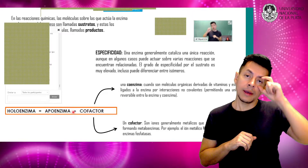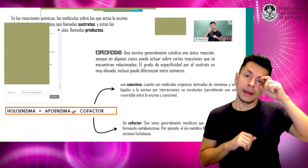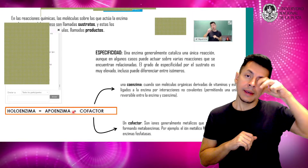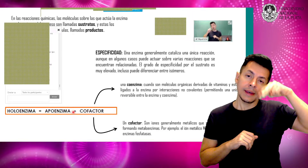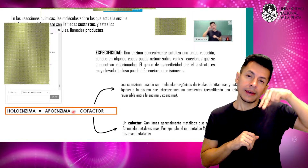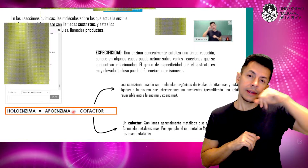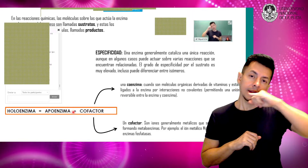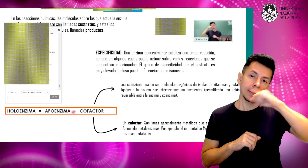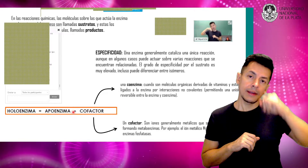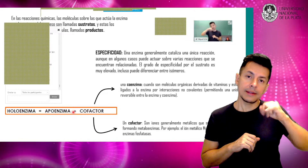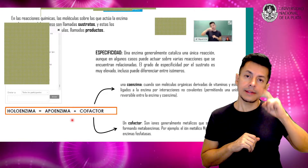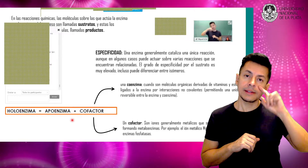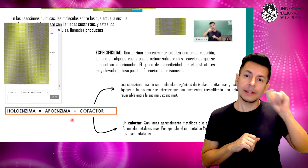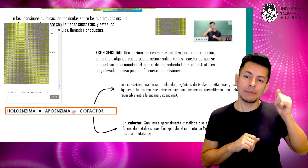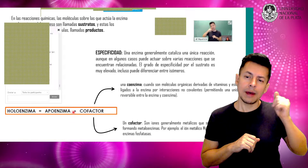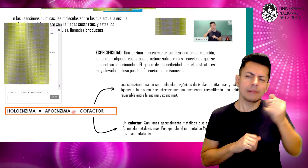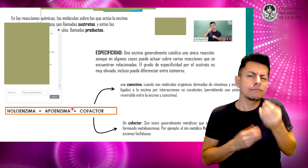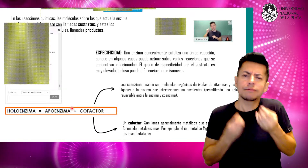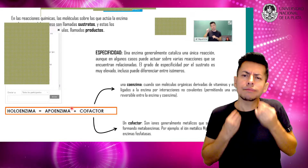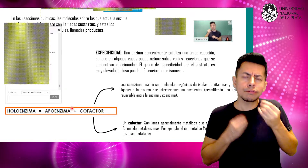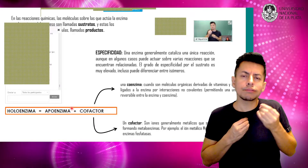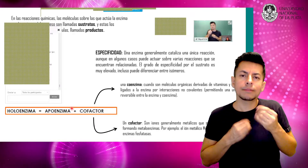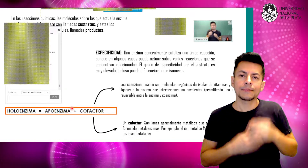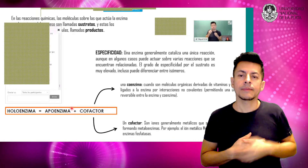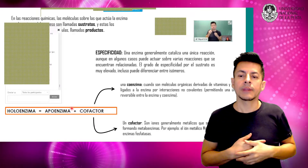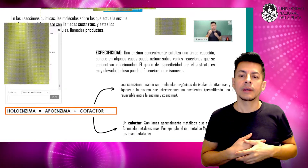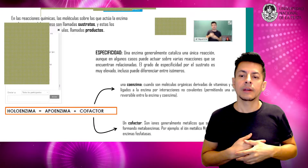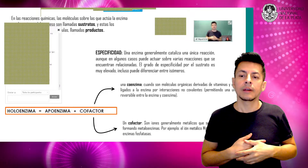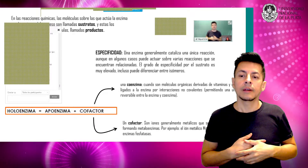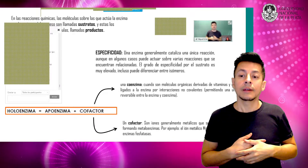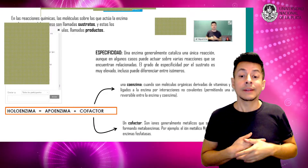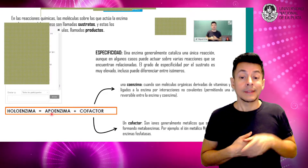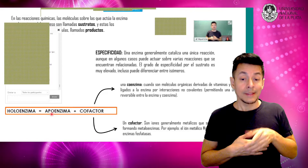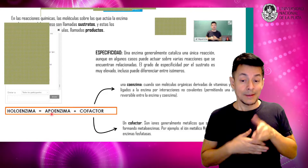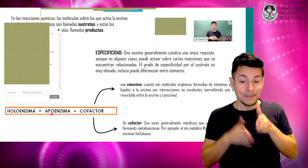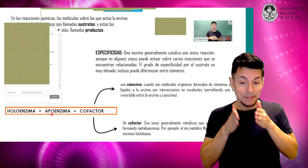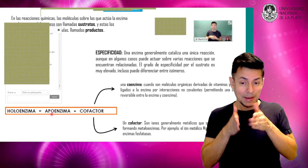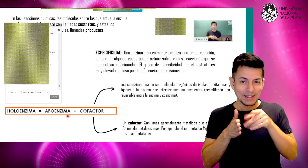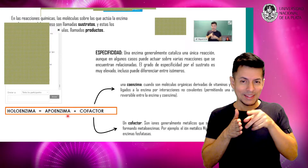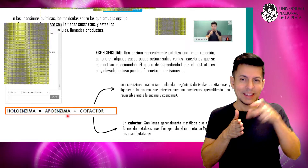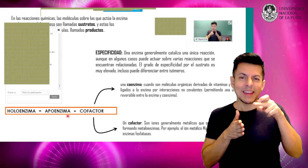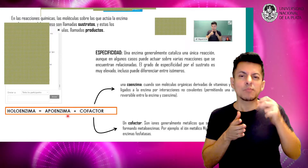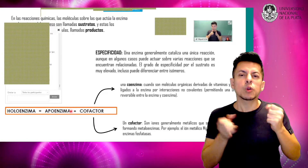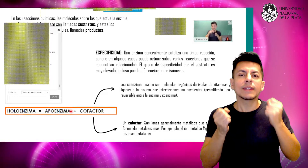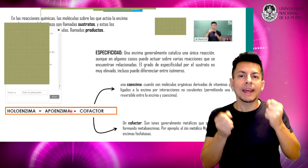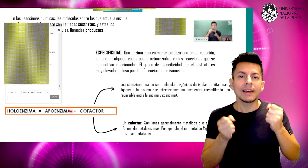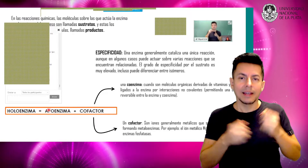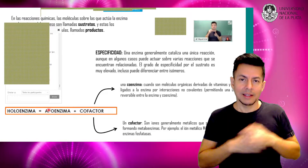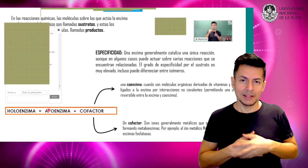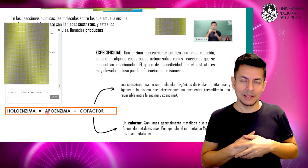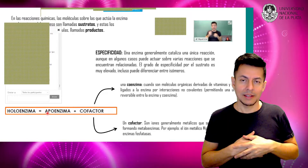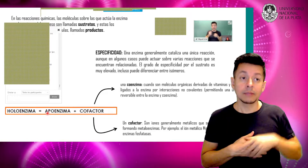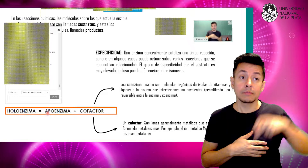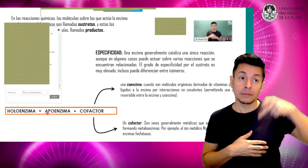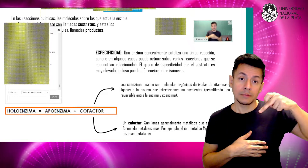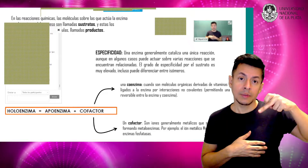es la parte proteica, ¿sí? Es la enzima que veníamos viendo antes, ¿sí?